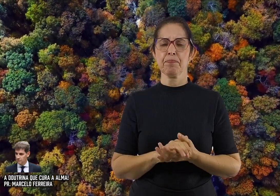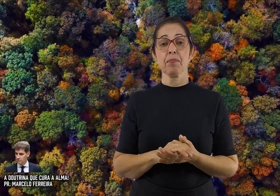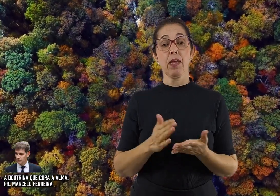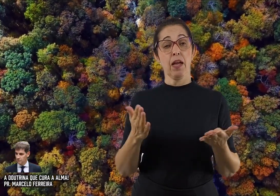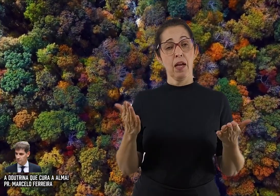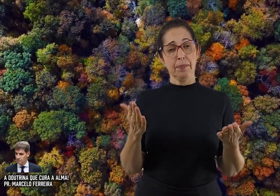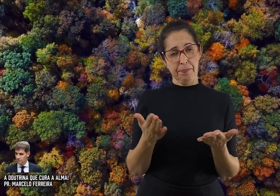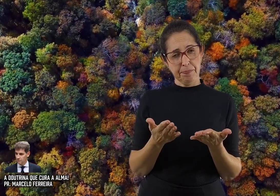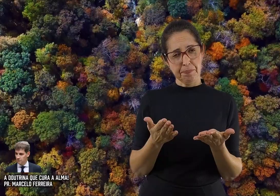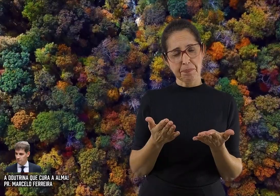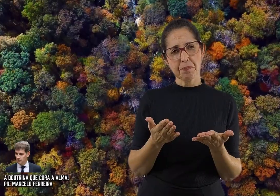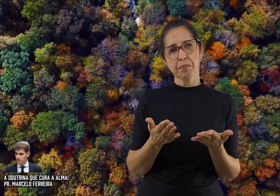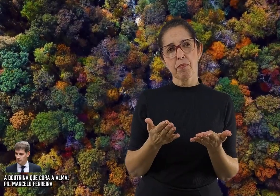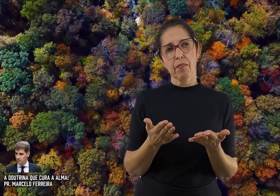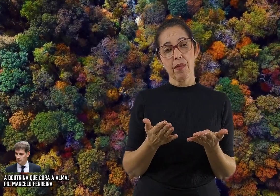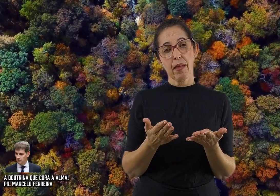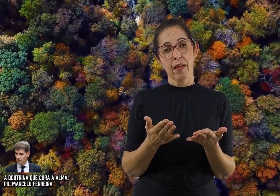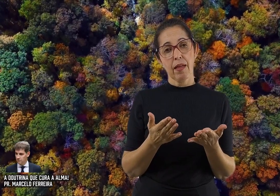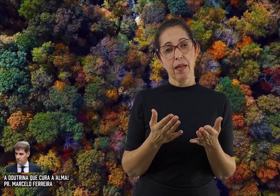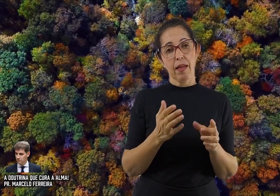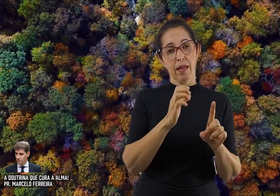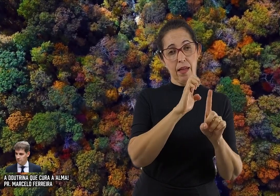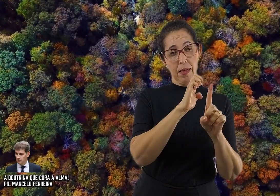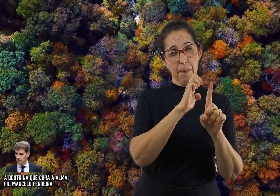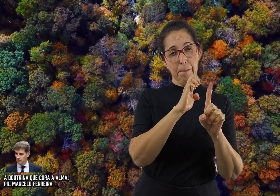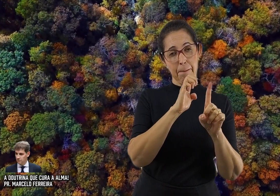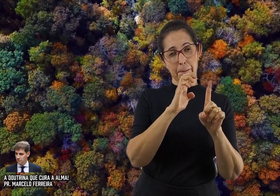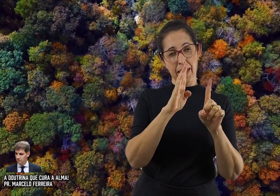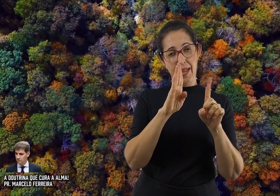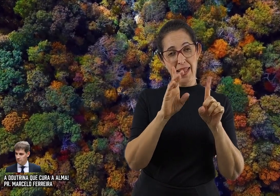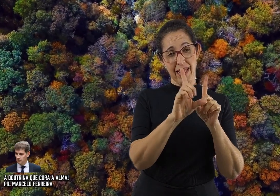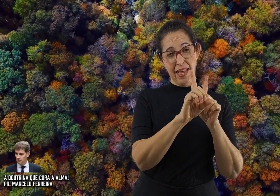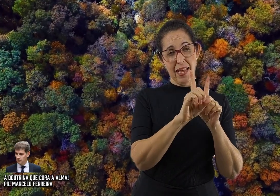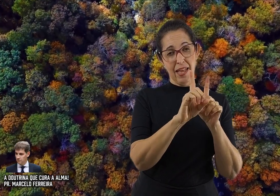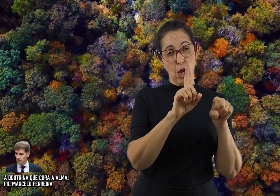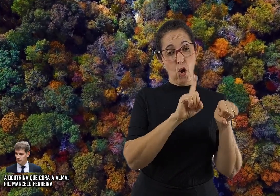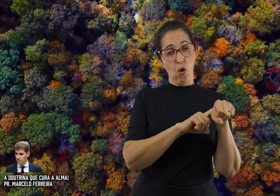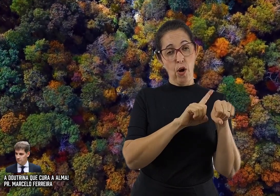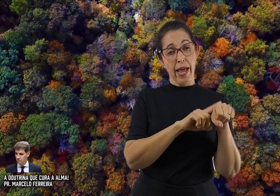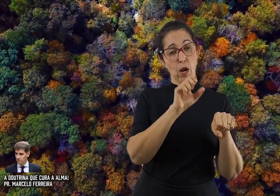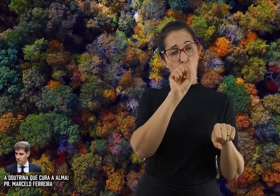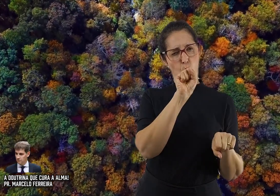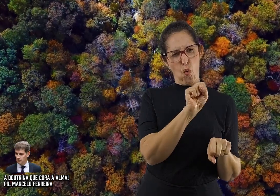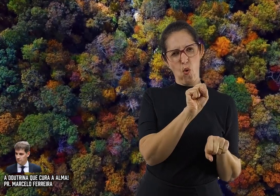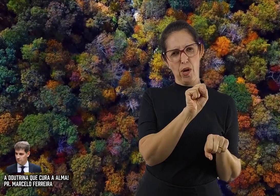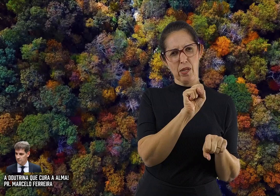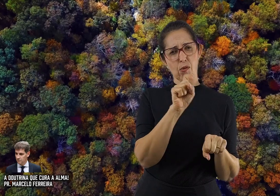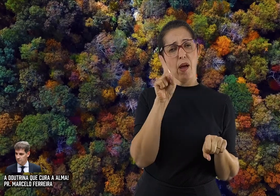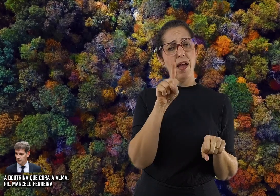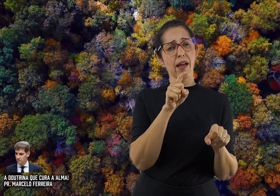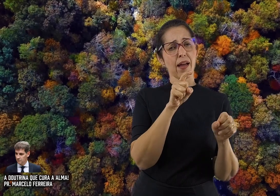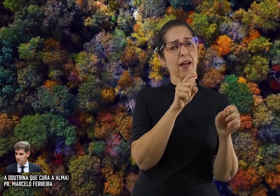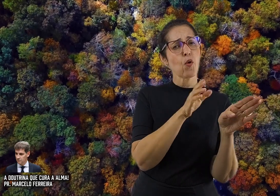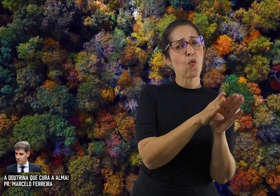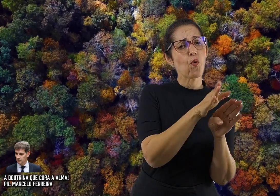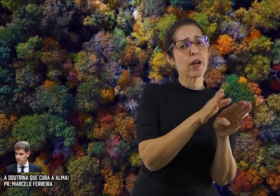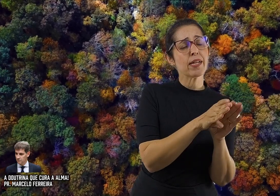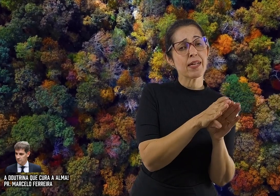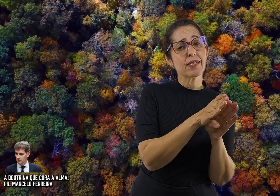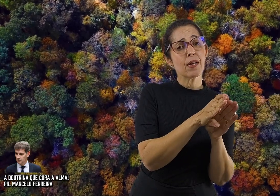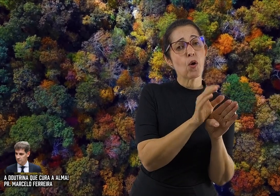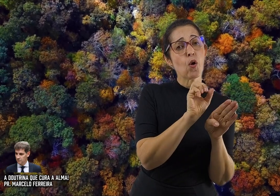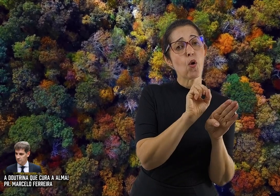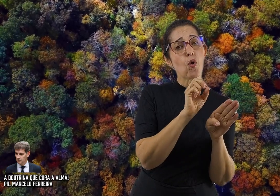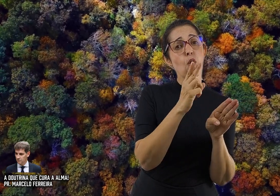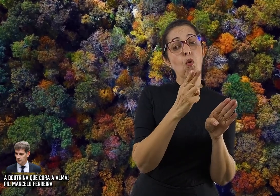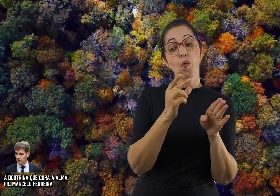Hoje a nossa escola dominical é às 8 horas da manhã. Isso é uma orientação do Senhor ou isso é uma doutrina?